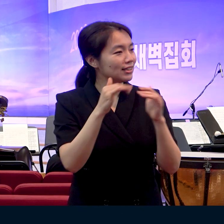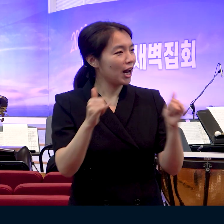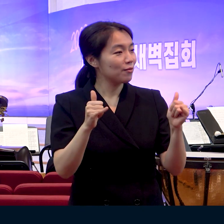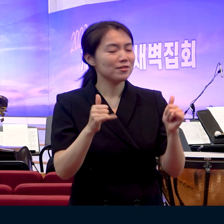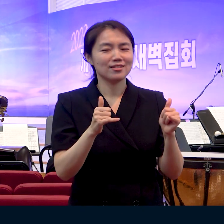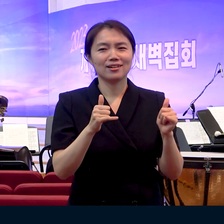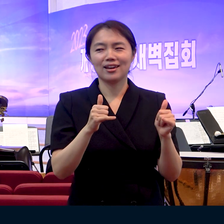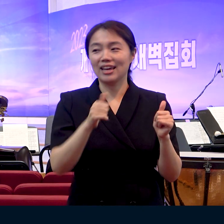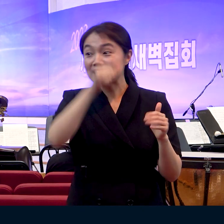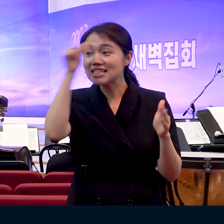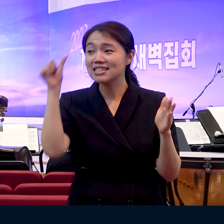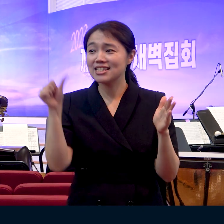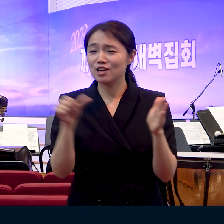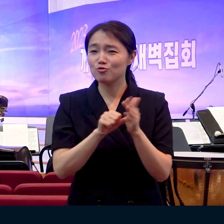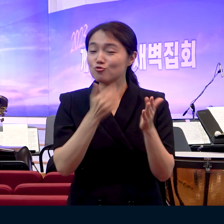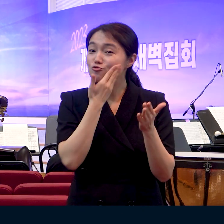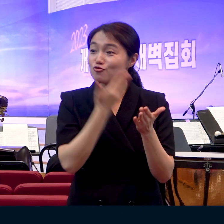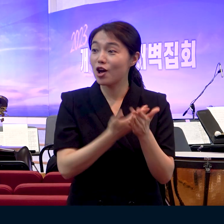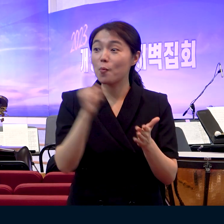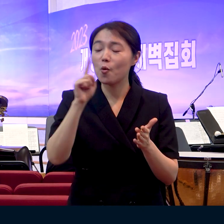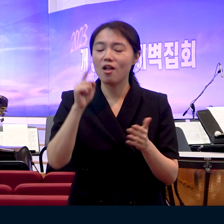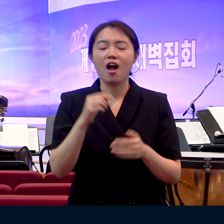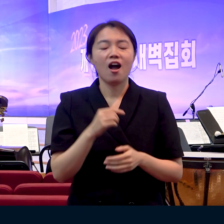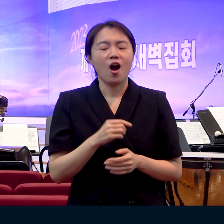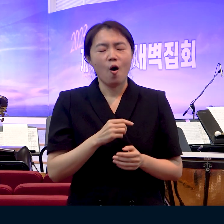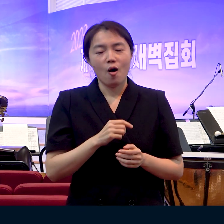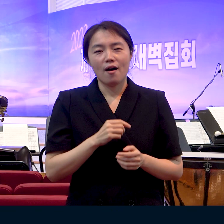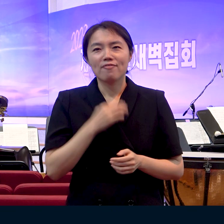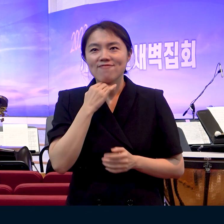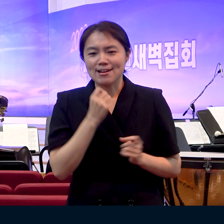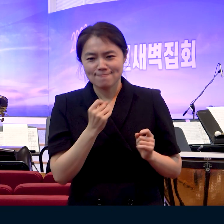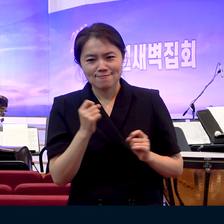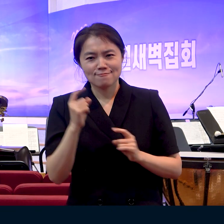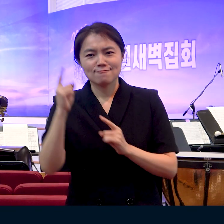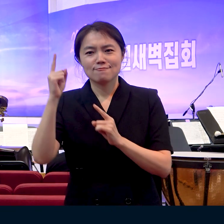승부한다고요. 얼마나 오래 살았는가, 이게 중요한 게 아니에요.